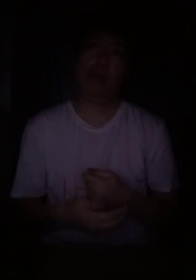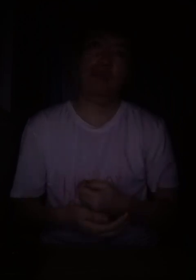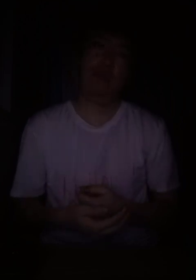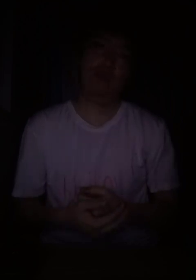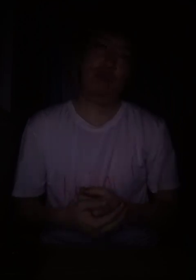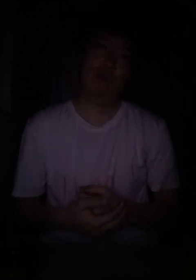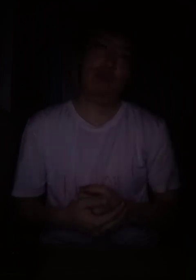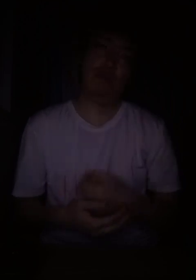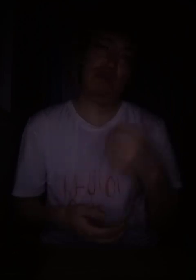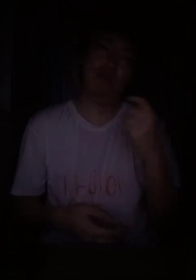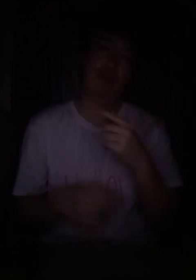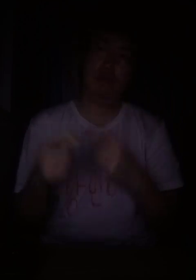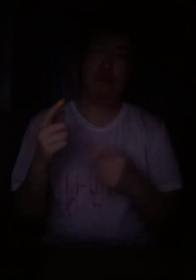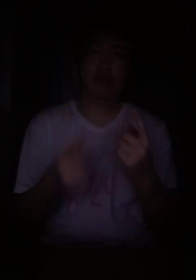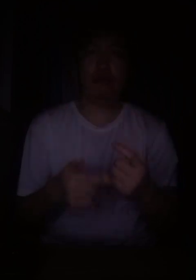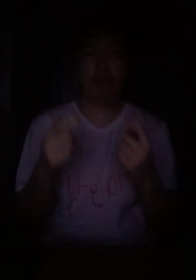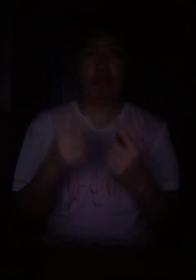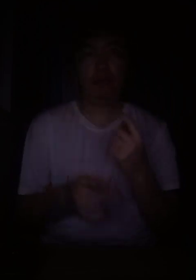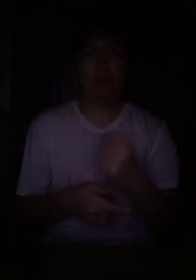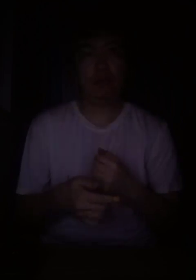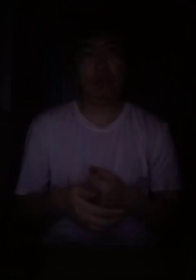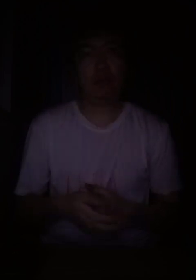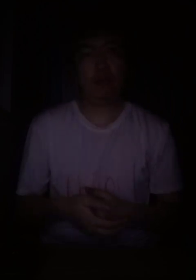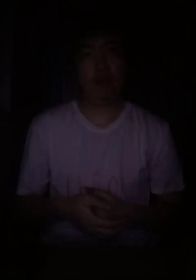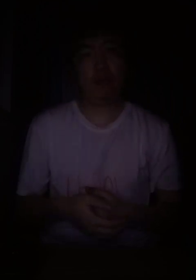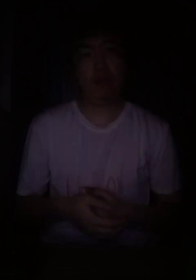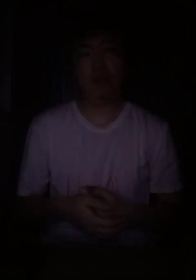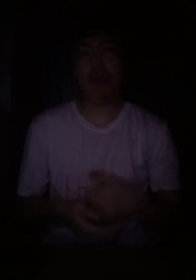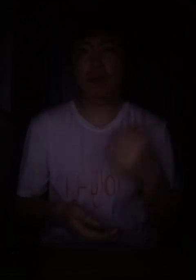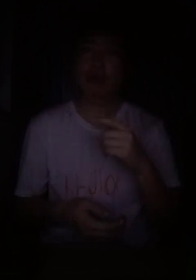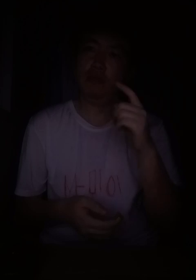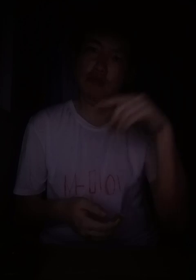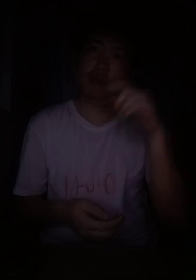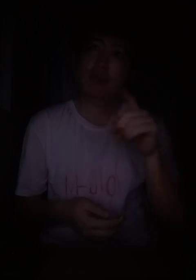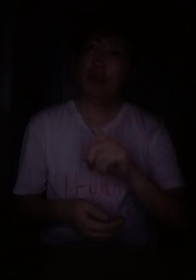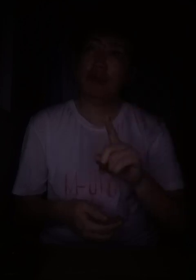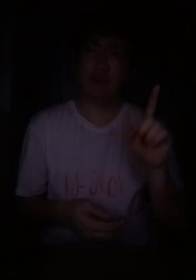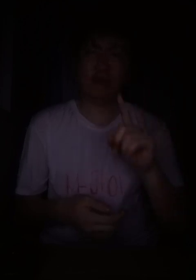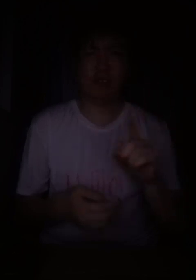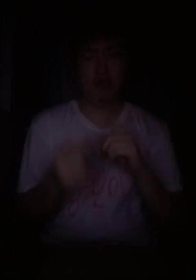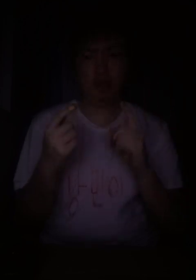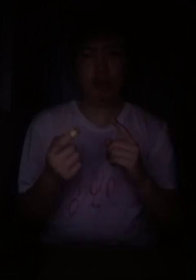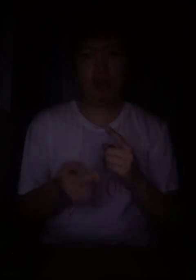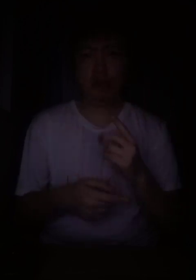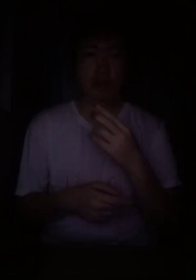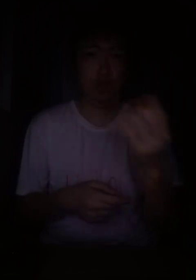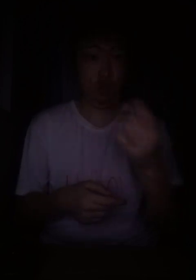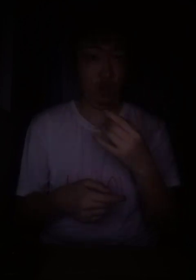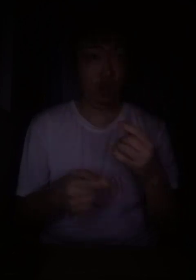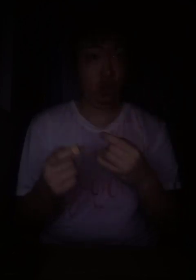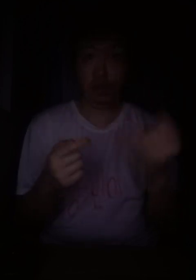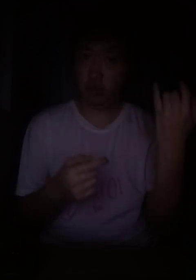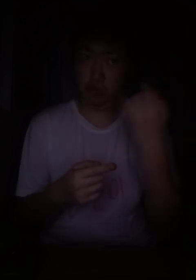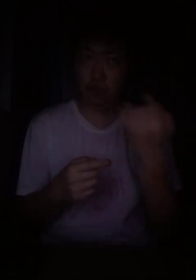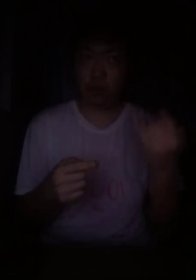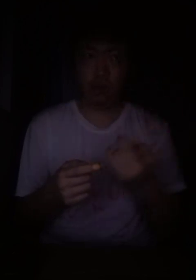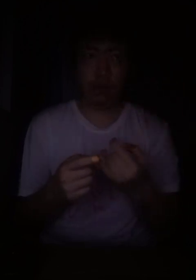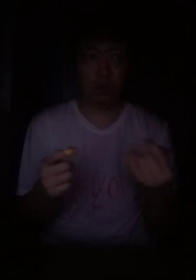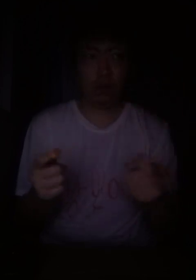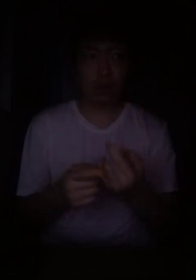근데 경찰이 아무래도 또는 주민들이 신고할 텐데 그 사람들은 어떻게 알고 찾아옵니까? 자기들끼리 무슨 연락 같은 게 되나 보죠?